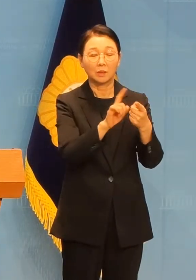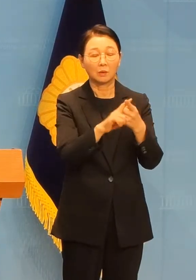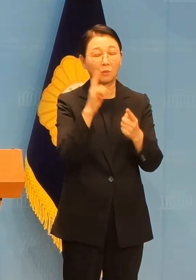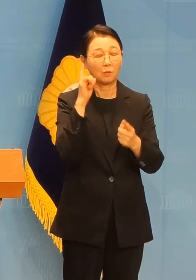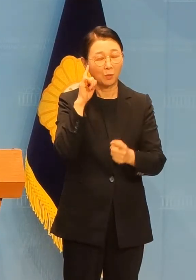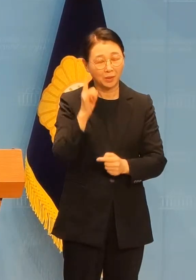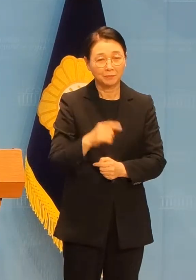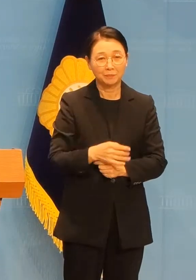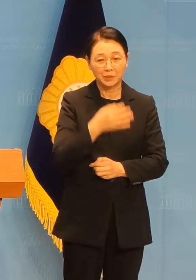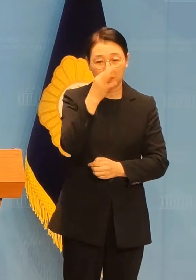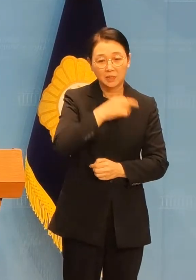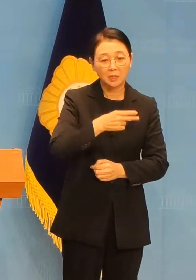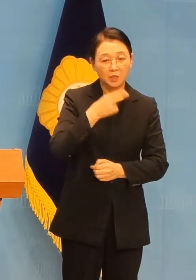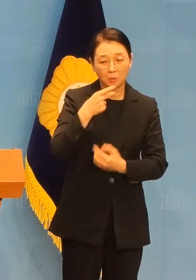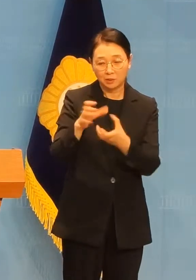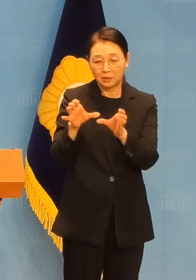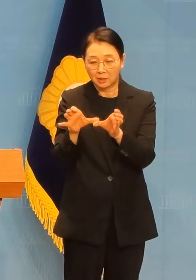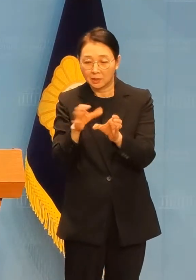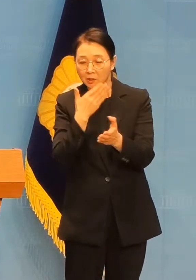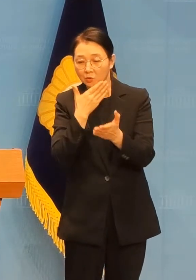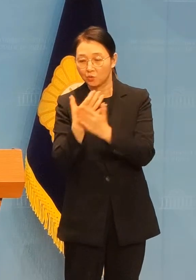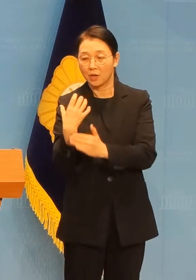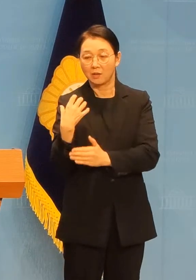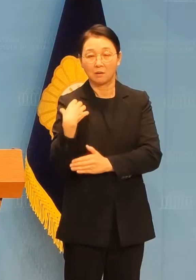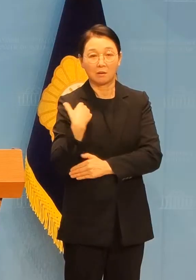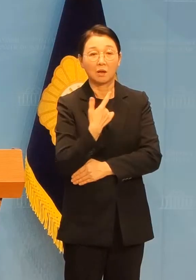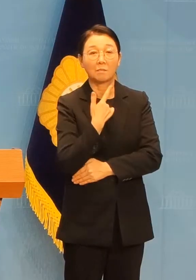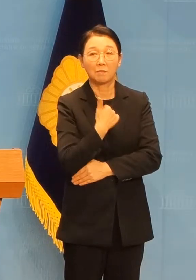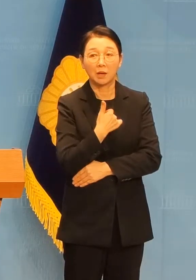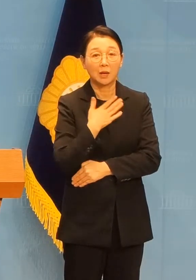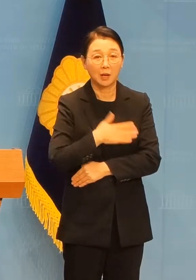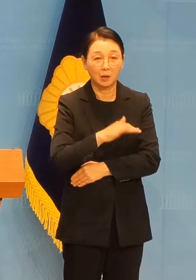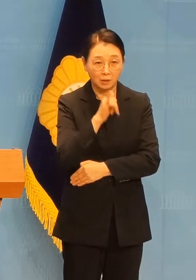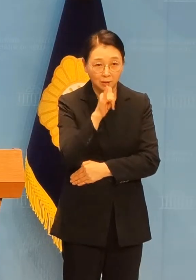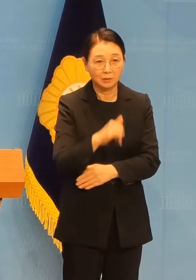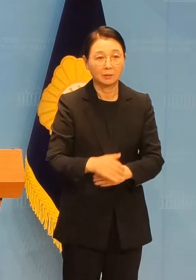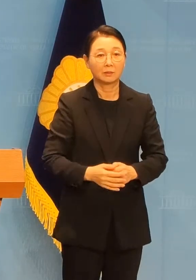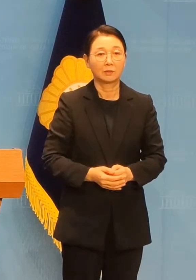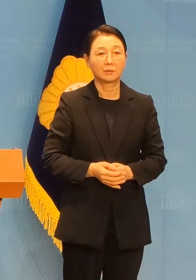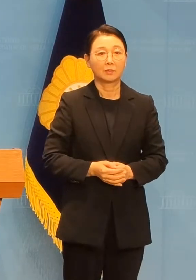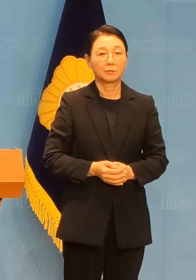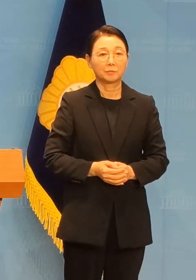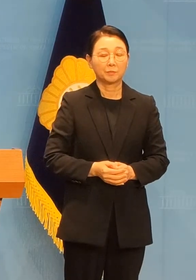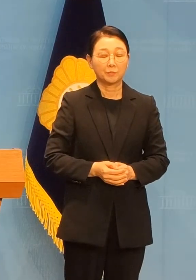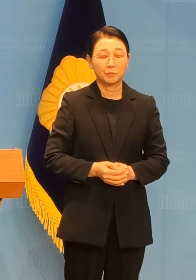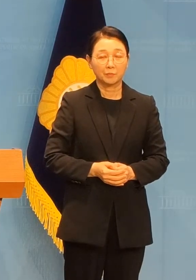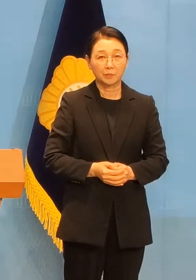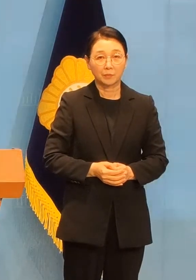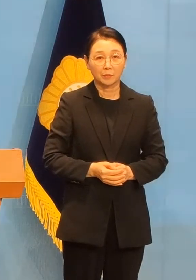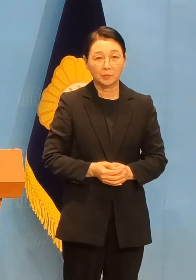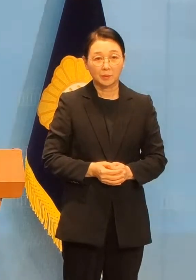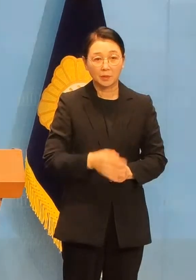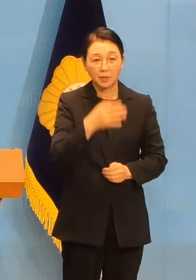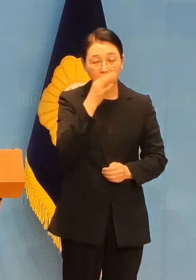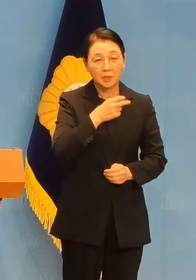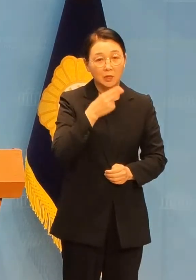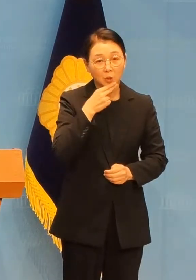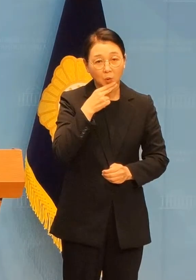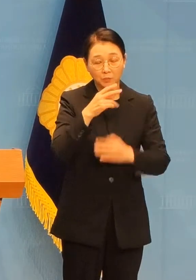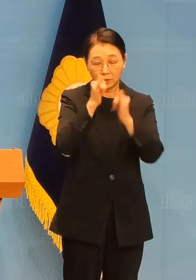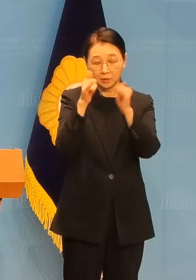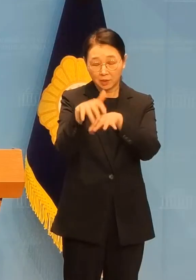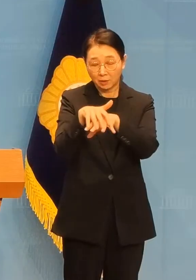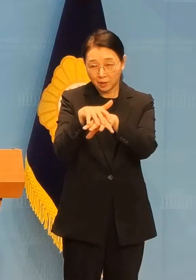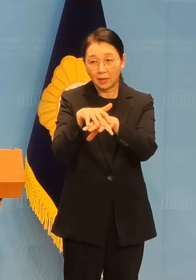비영리 법인들이 굉장히 중요한 역할들을 하고 있는 것을 잘 알고 있습니다. 비영리 법인들은 점점 더 많은 부가가치